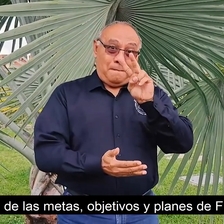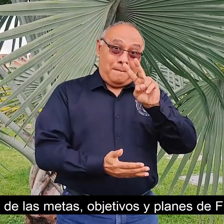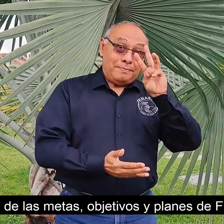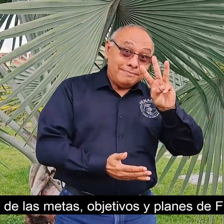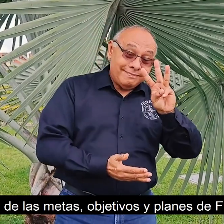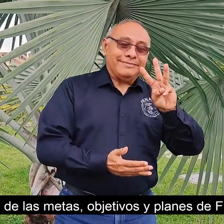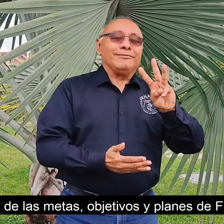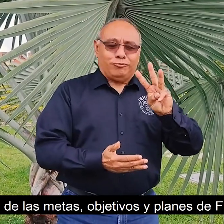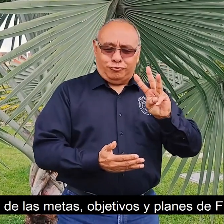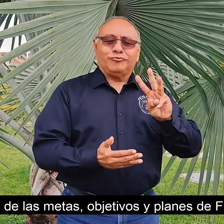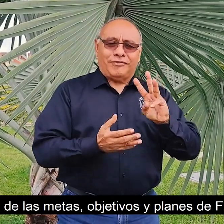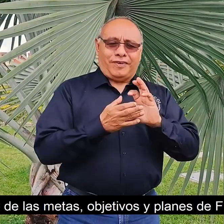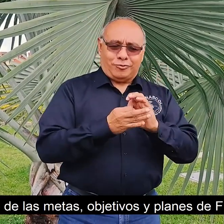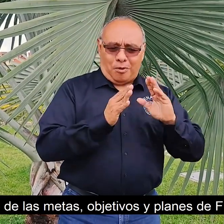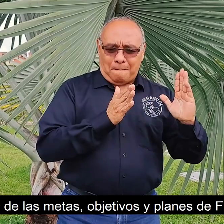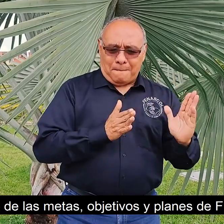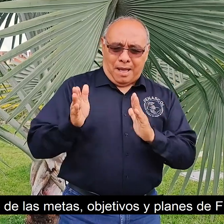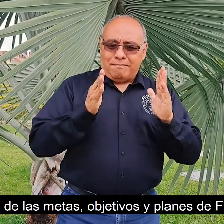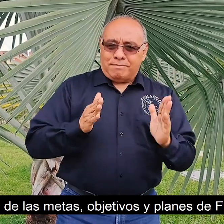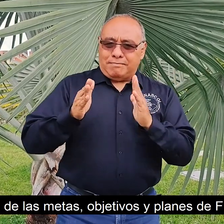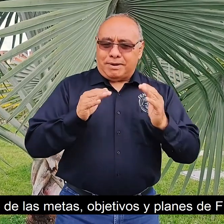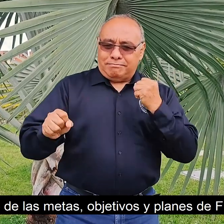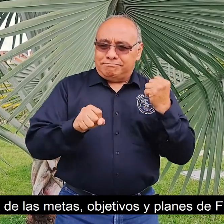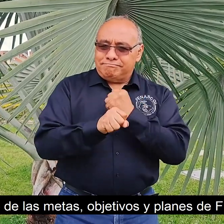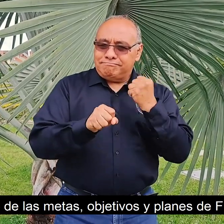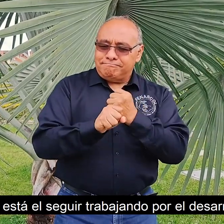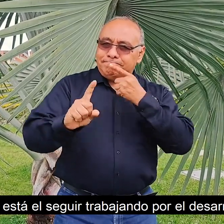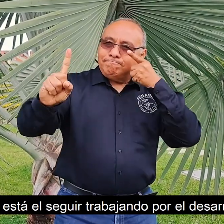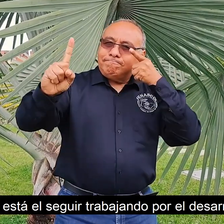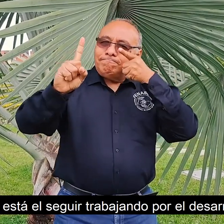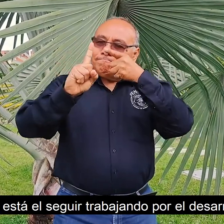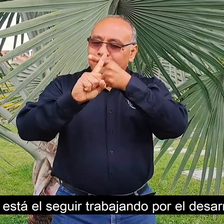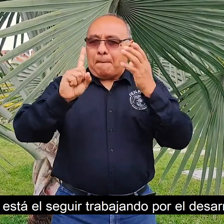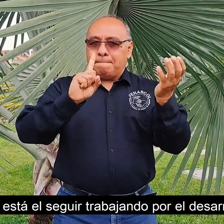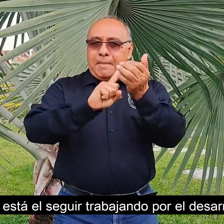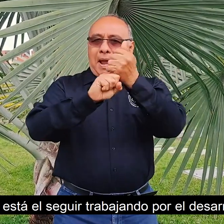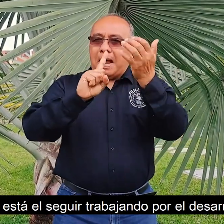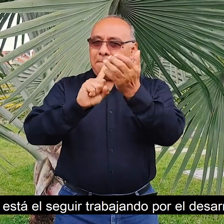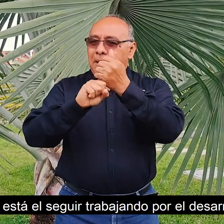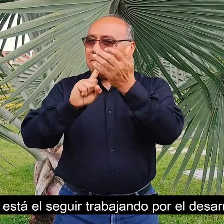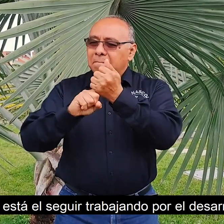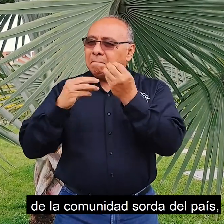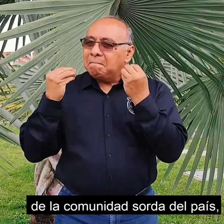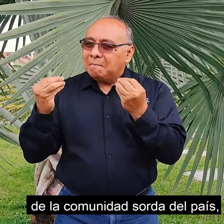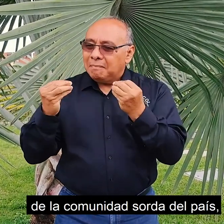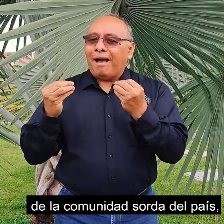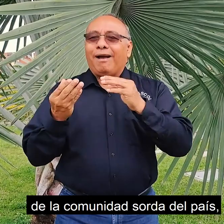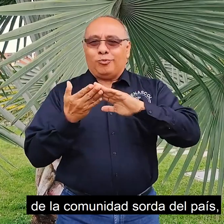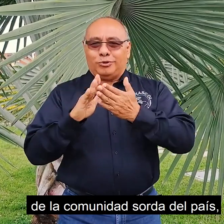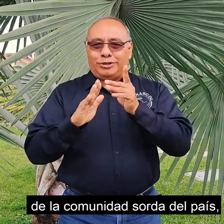de las metas, objetivos y planes de FENASCOL, está el seguir trabajando por el desarrollo de la comunidad sorda del